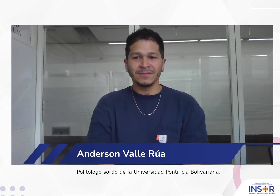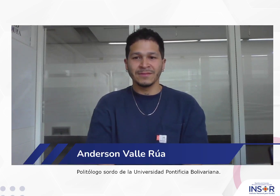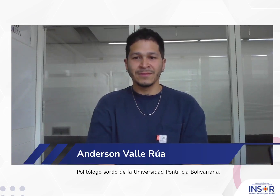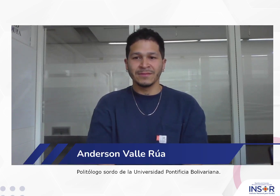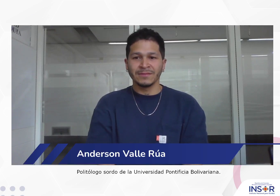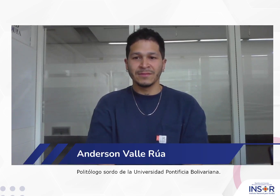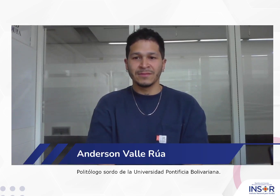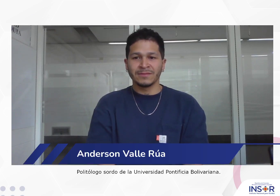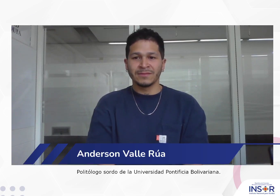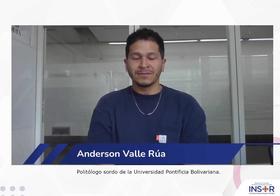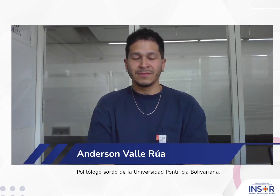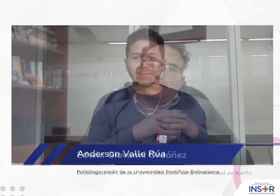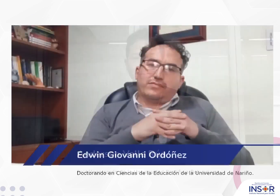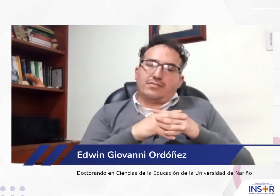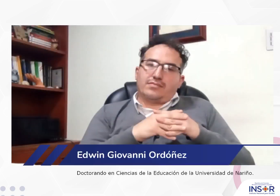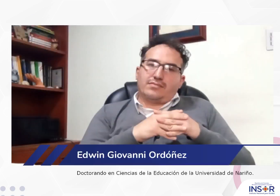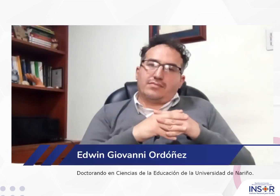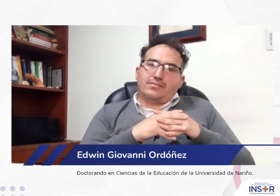tesis.